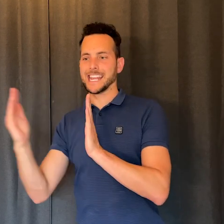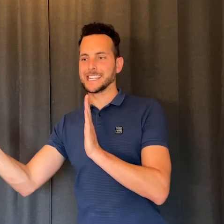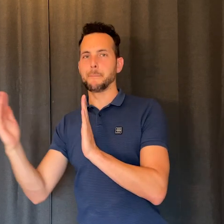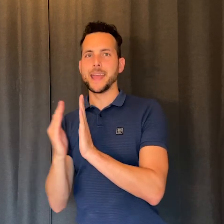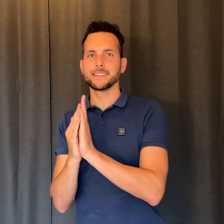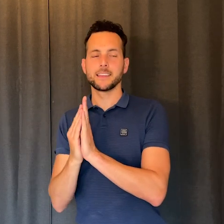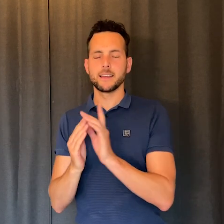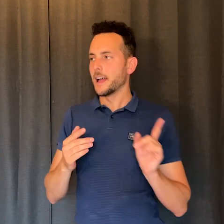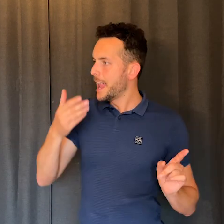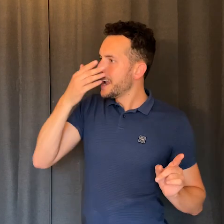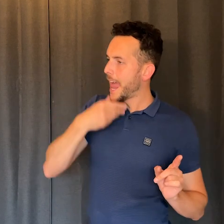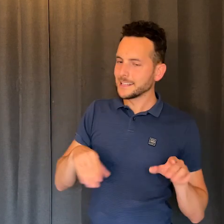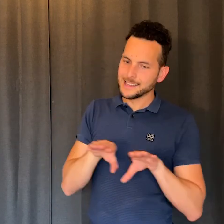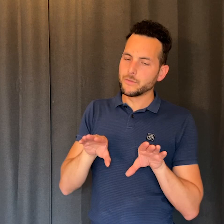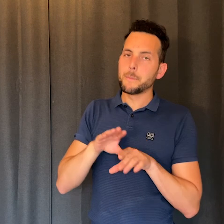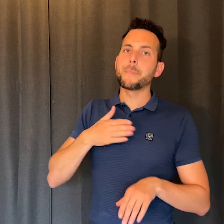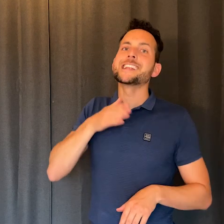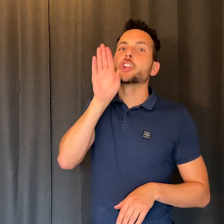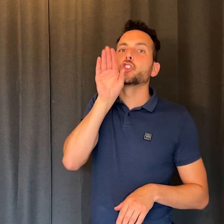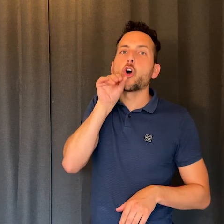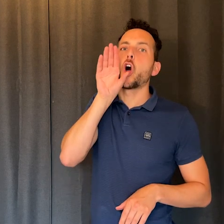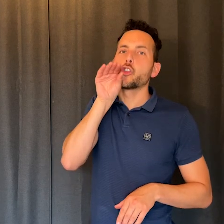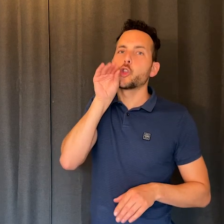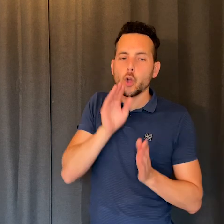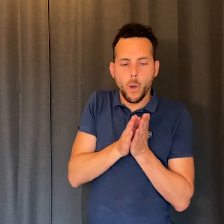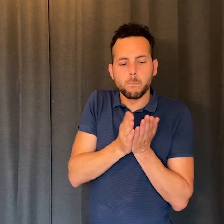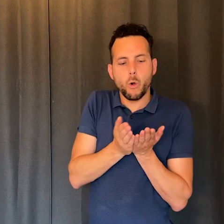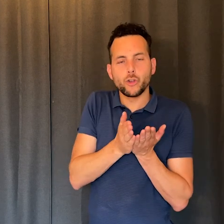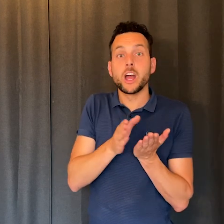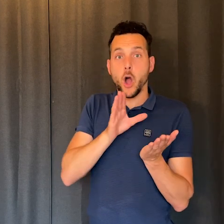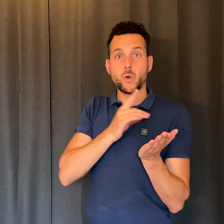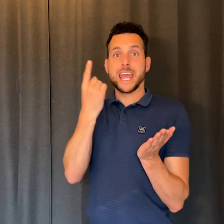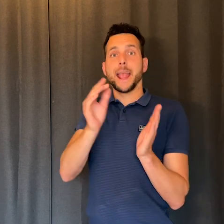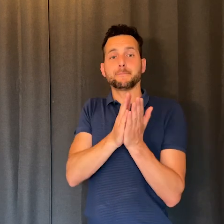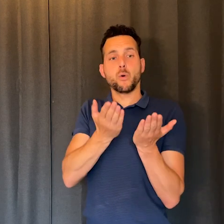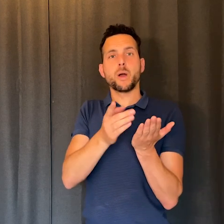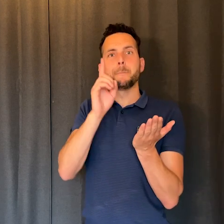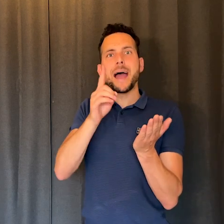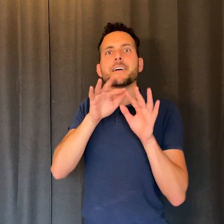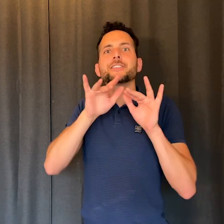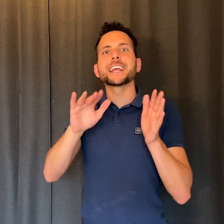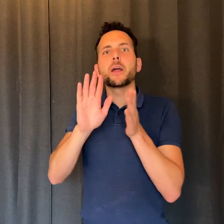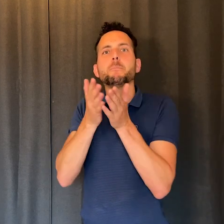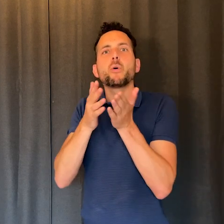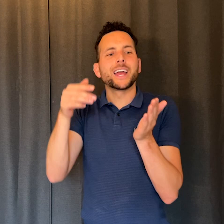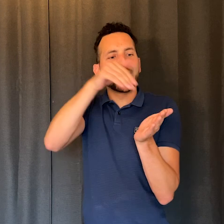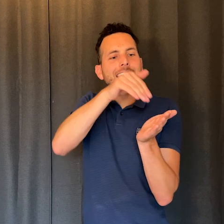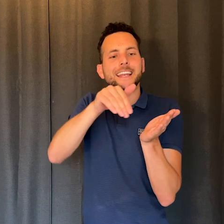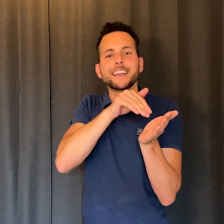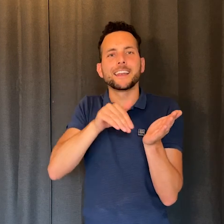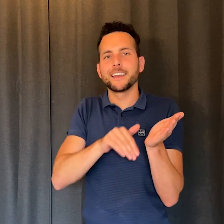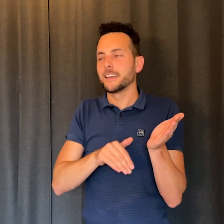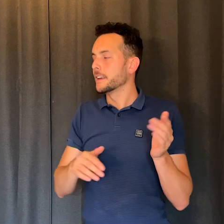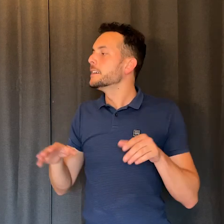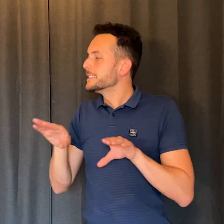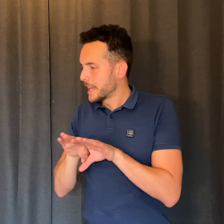Duck Pocket. Oh. Dat is ook één boek, maar er zitten heel veel verschillende Donald Duckies in. Ja. Ja, toch? Oh ja. Ja, dat is allemaal en dat verhalen. Is bij de Bijbel